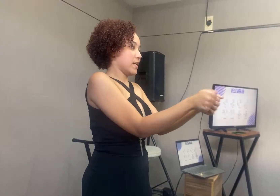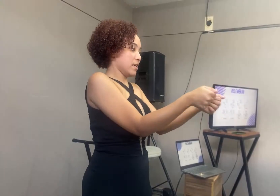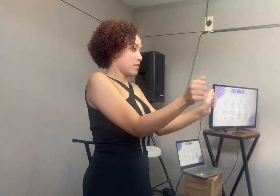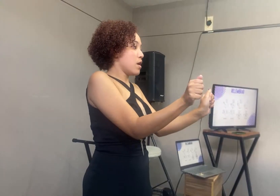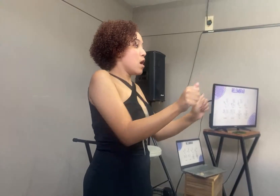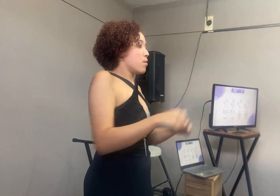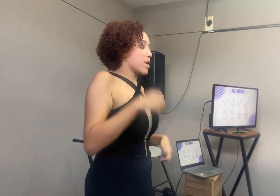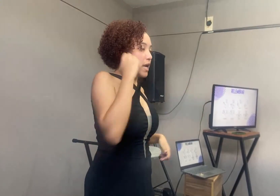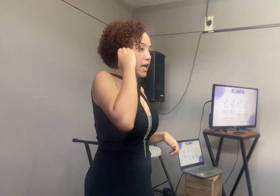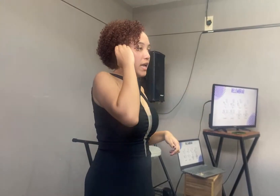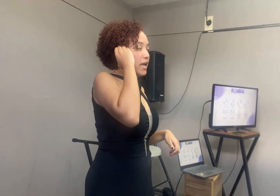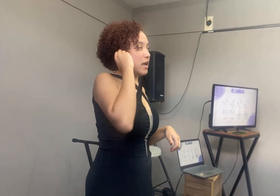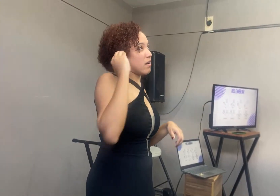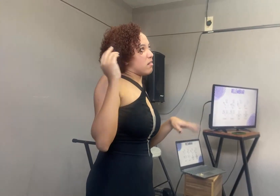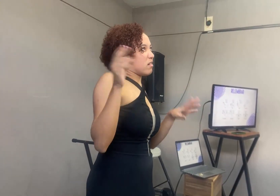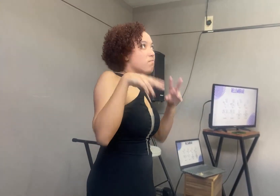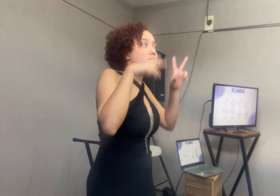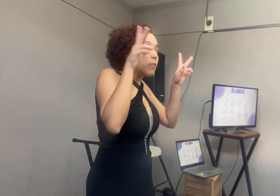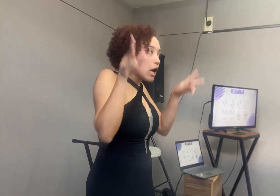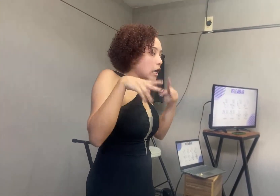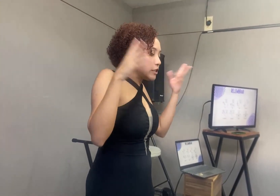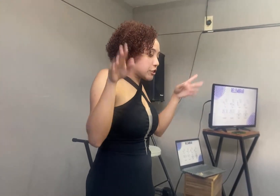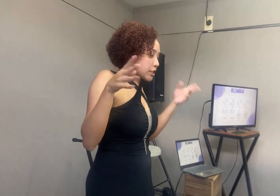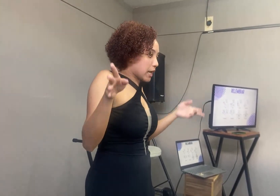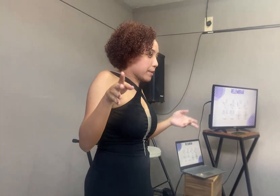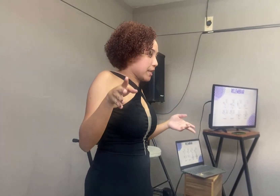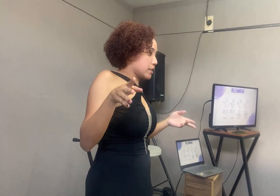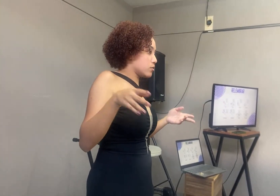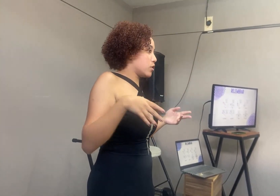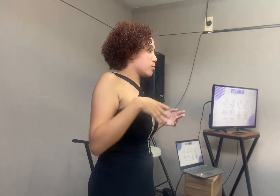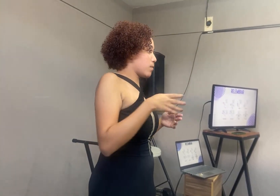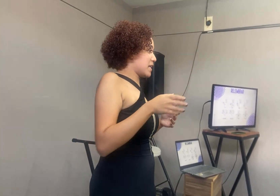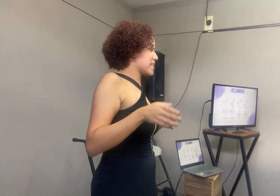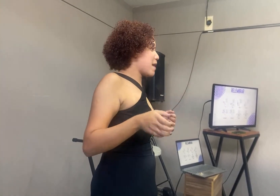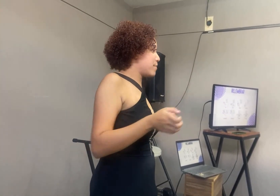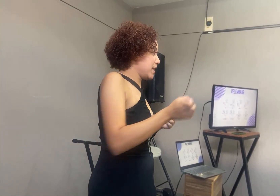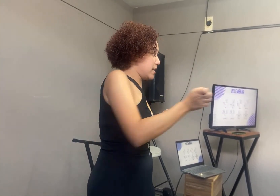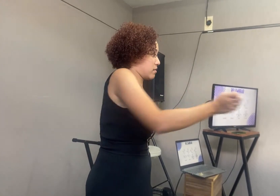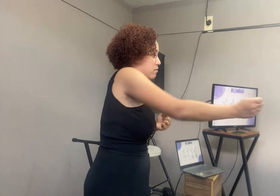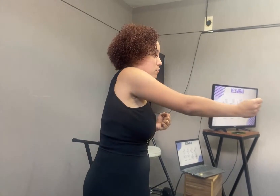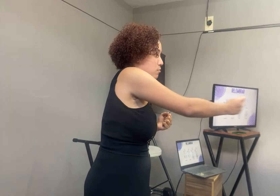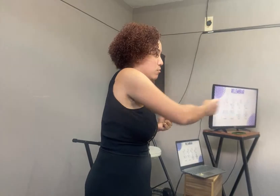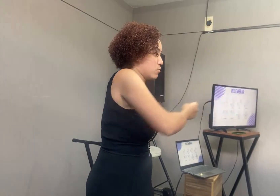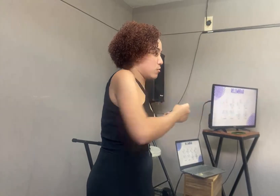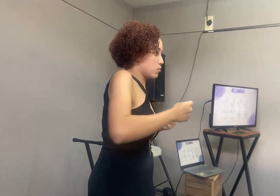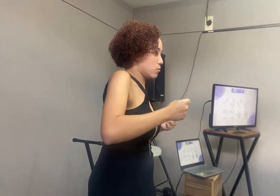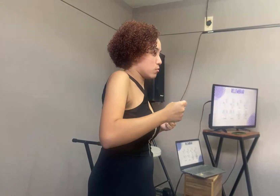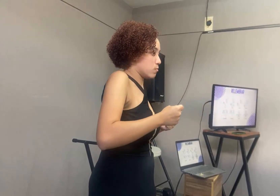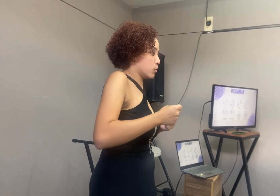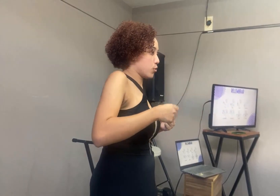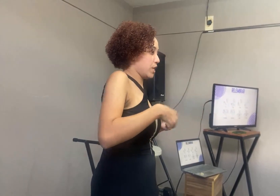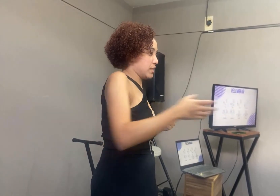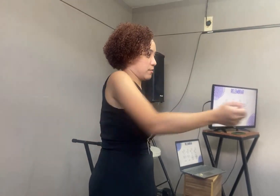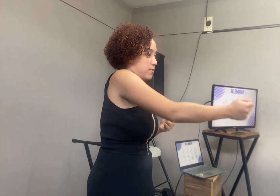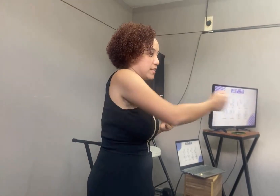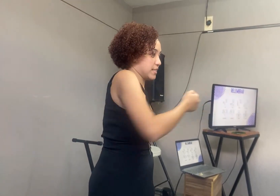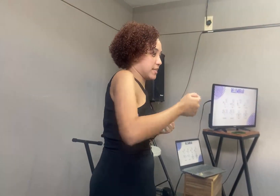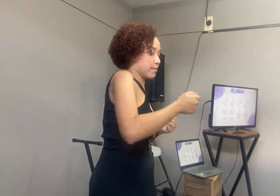Certo? Porque antigamente o ônibus parece que abria, o motorista fazia assim para a